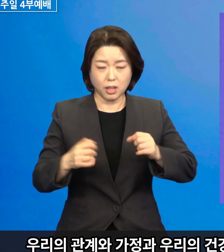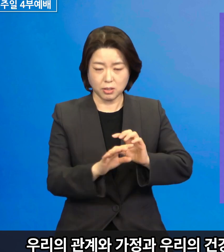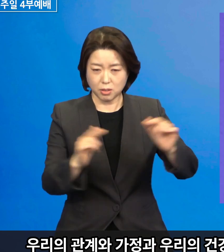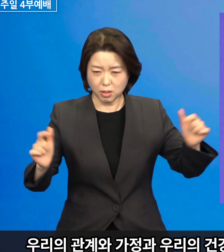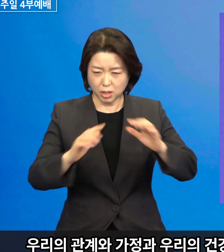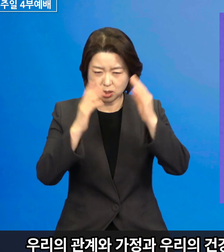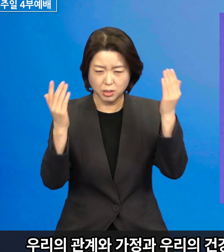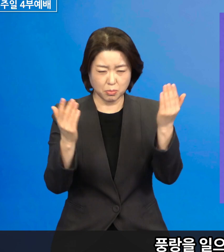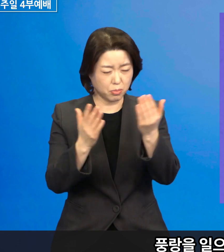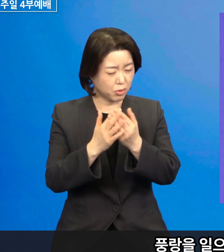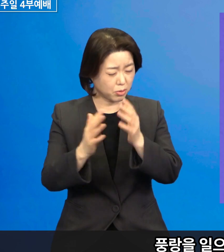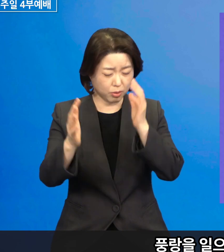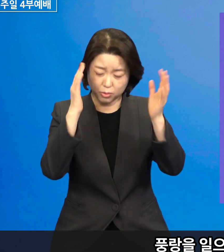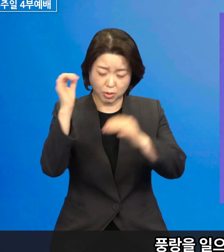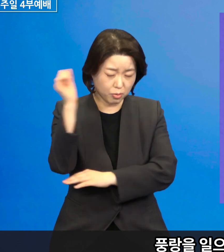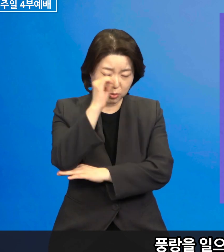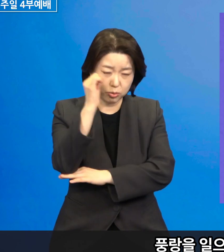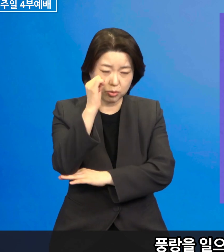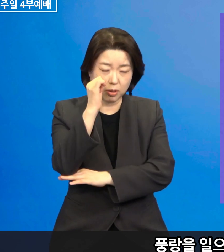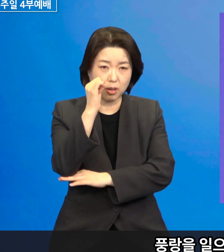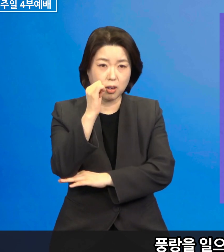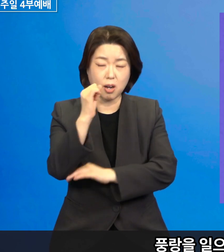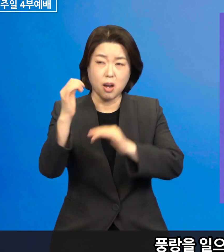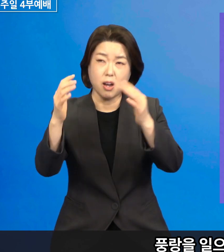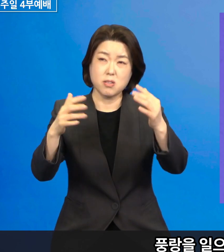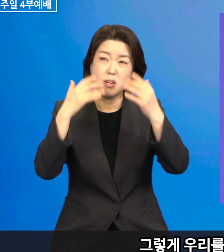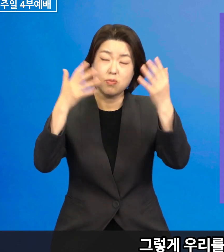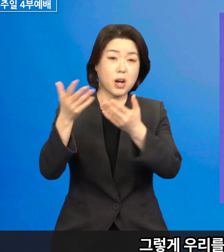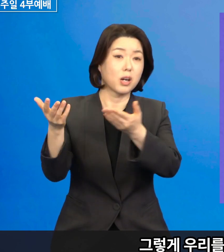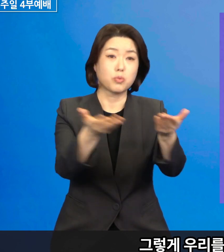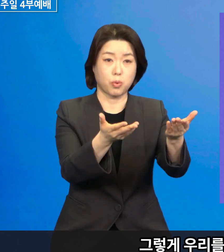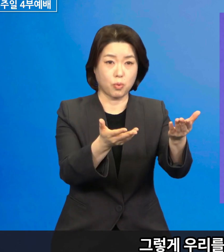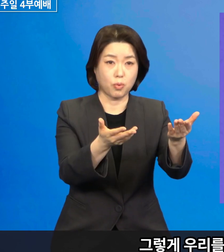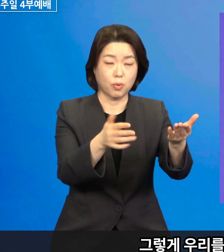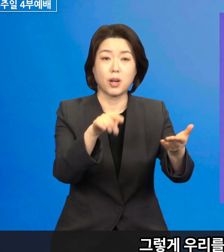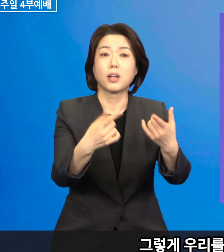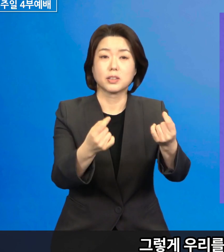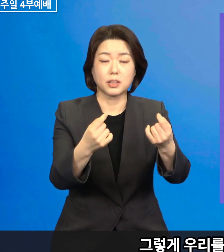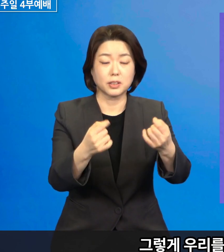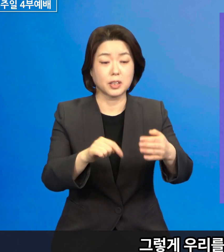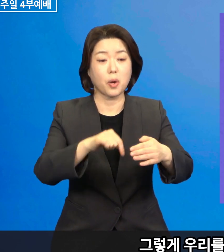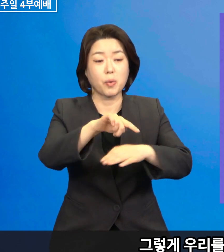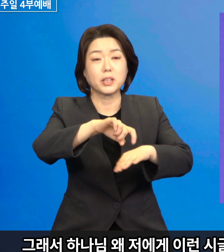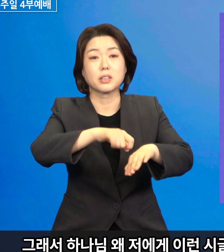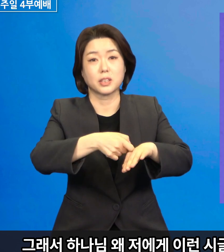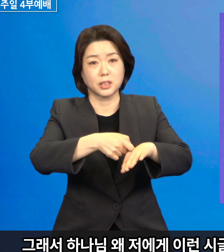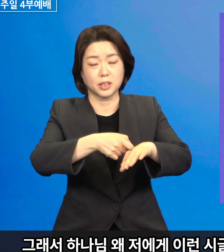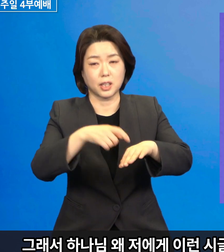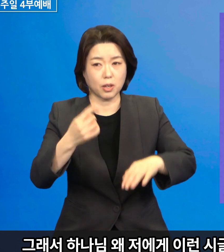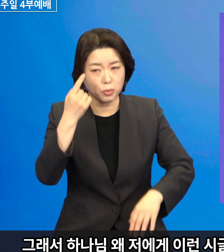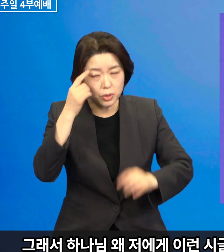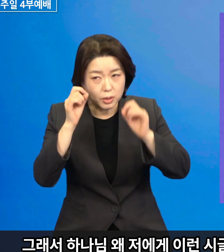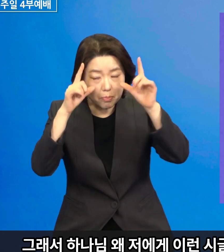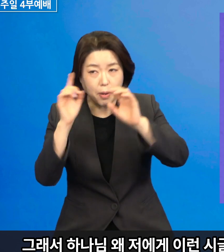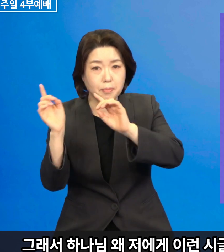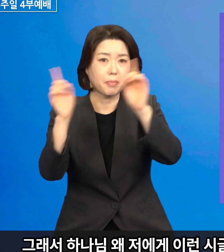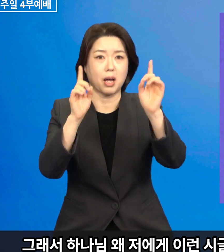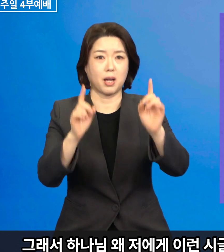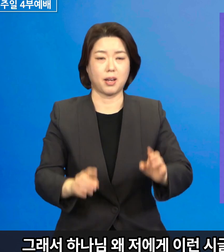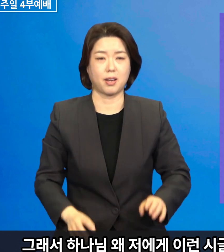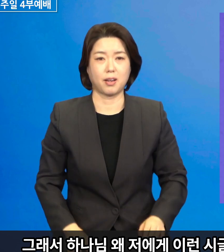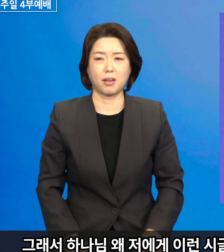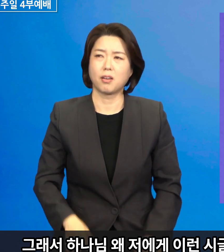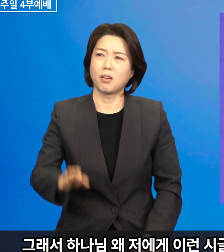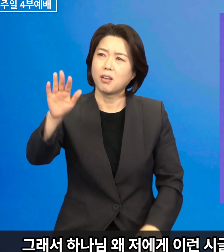것을 뒤흔드시는 거예요. 풍랑을 일으키시는 것입니다. 그렇게 우리를 깨우시는 것이죠. 그래서 하나님, 왜